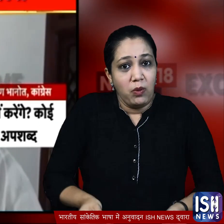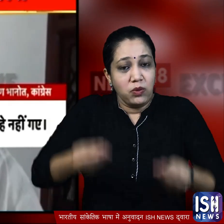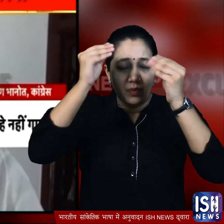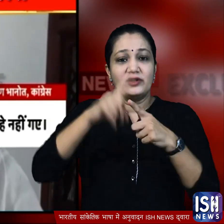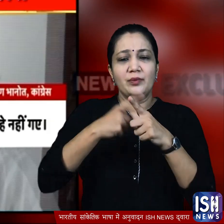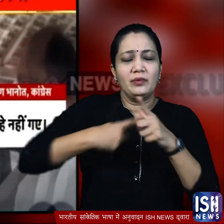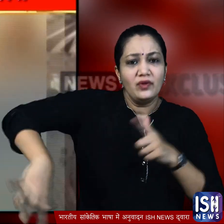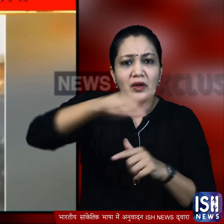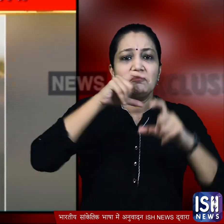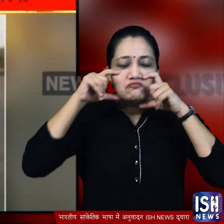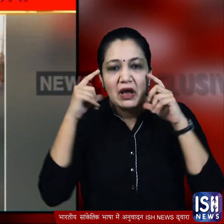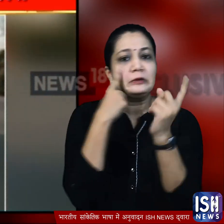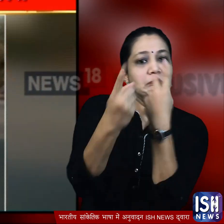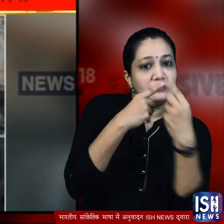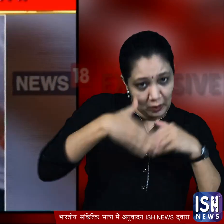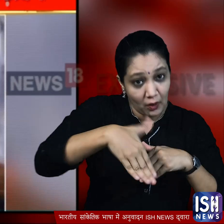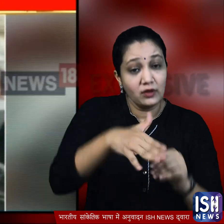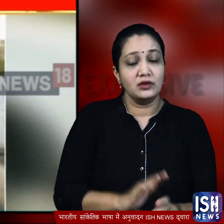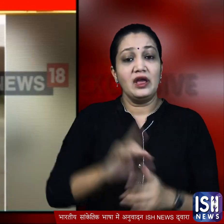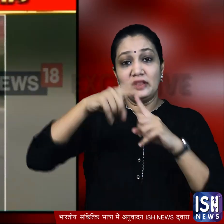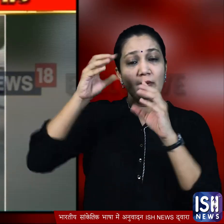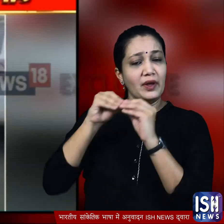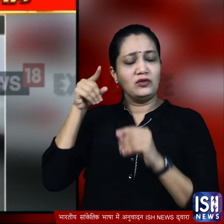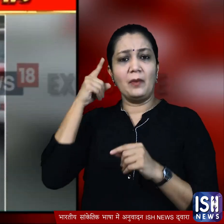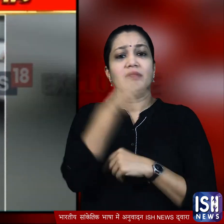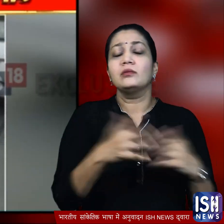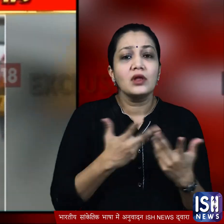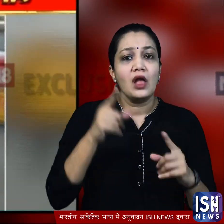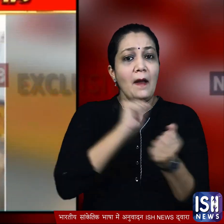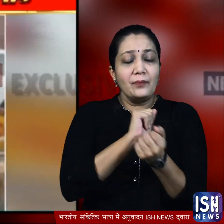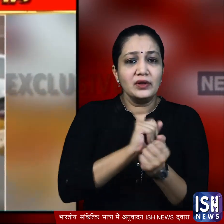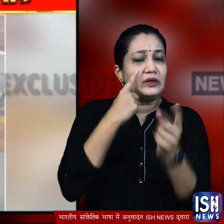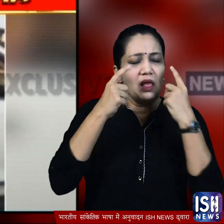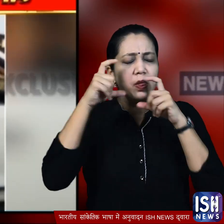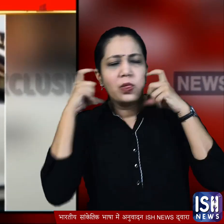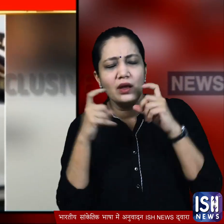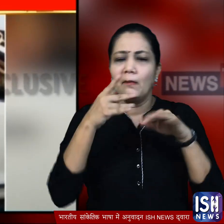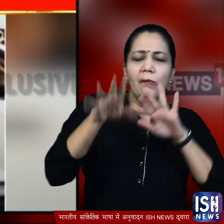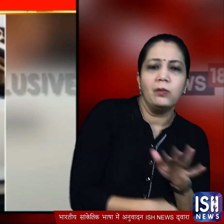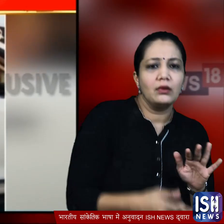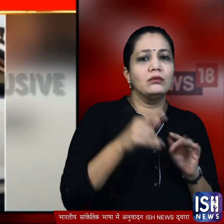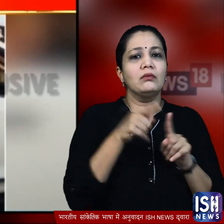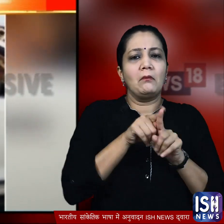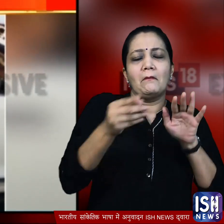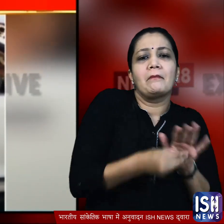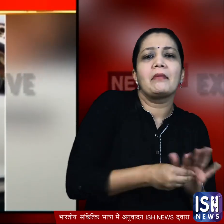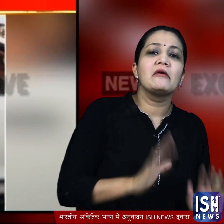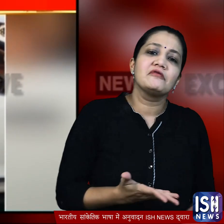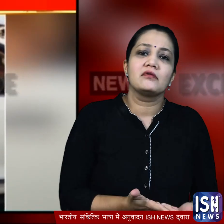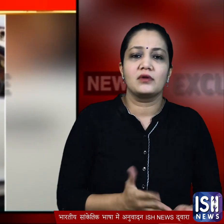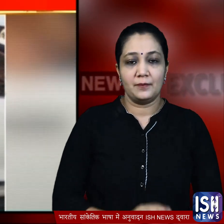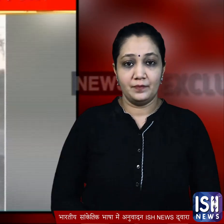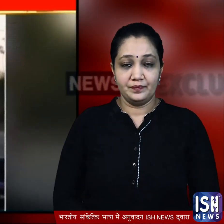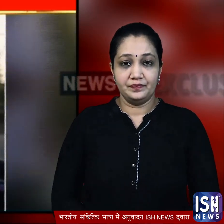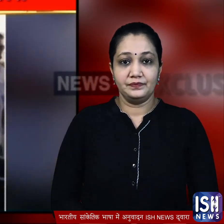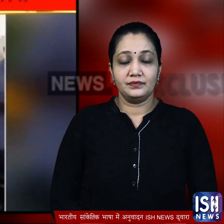कोई अपशब्द कहीं नहीं गए। असल में कोरोना के बढ़ते मरीजों की वजह से जबलपुर में मास्क की चेकिंग हो रही थी, लेकिन तरुण भानोत ने आरोप लगाया कि पुलिस